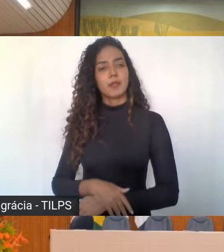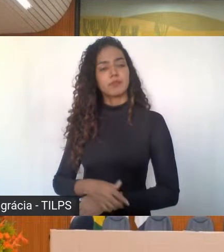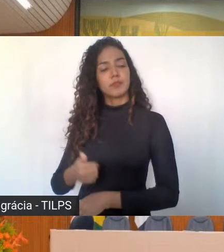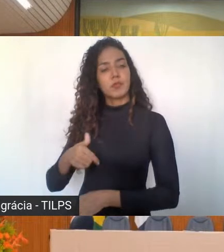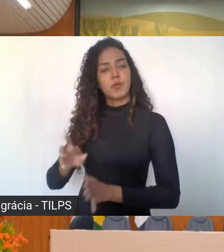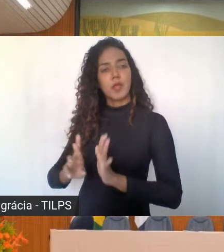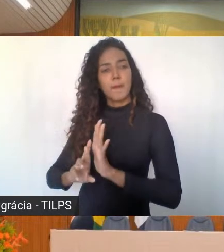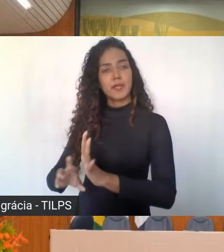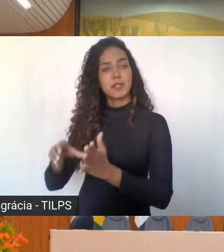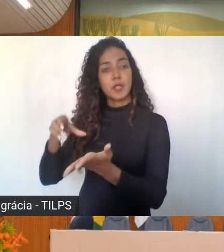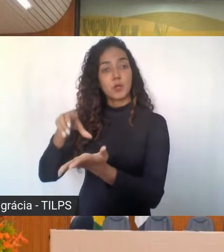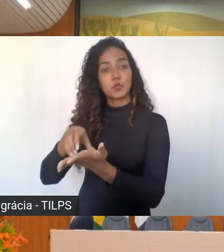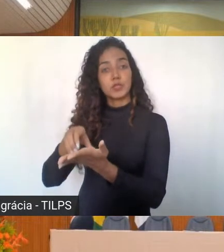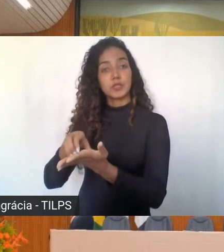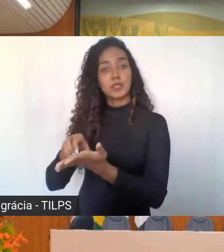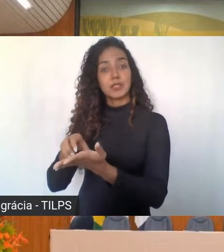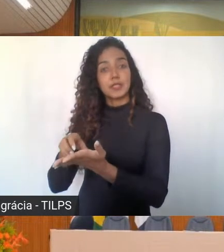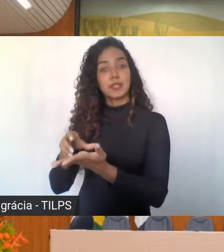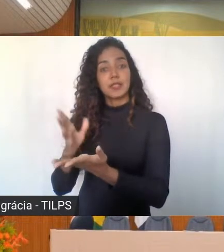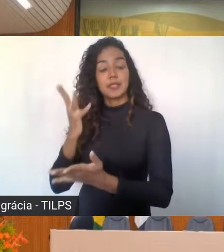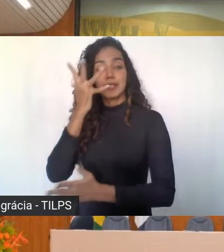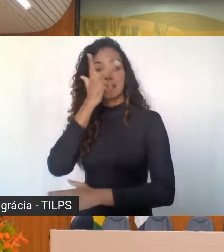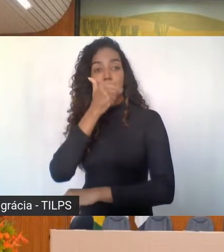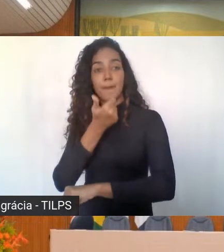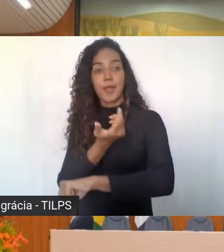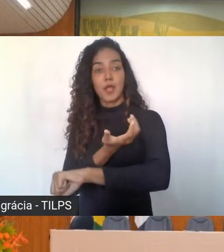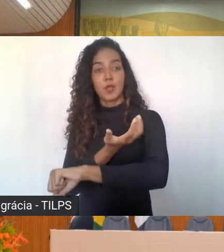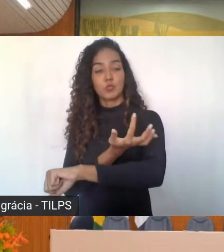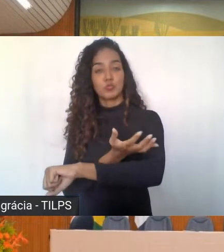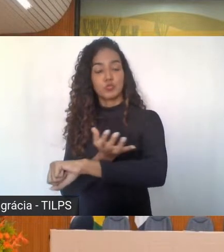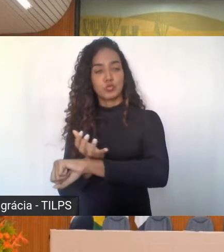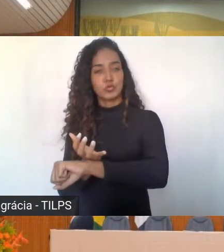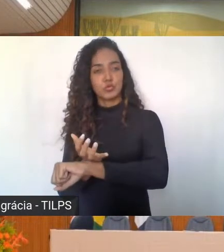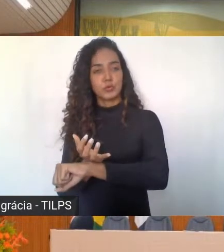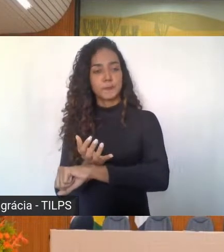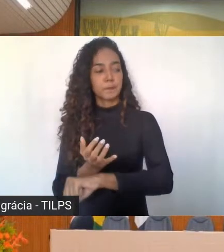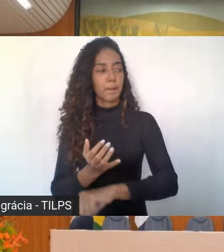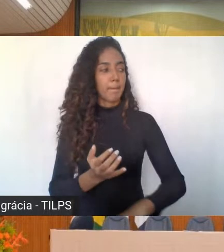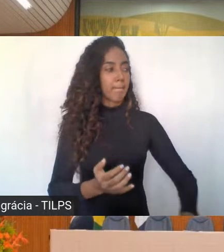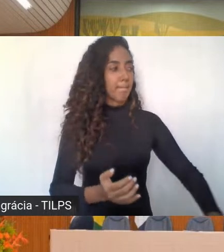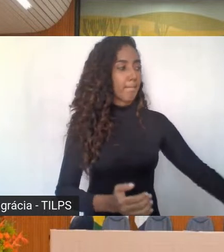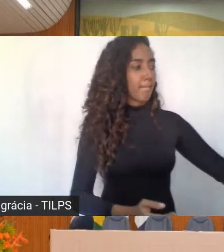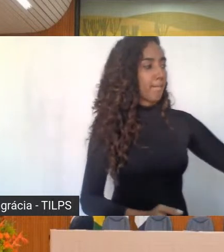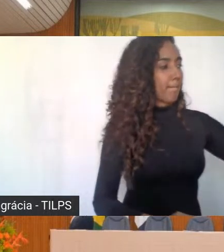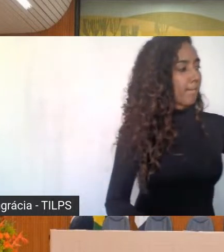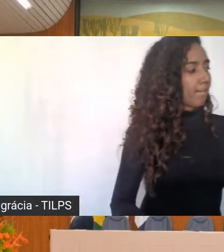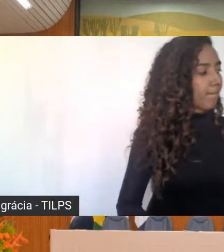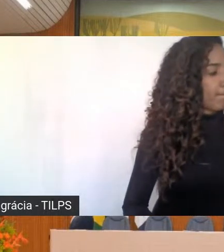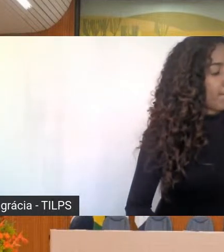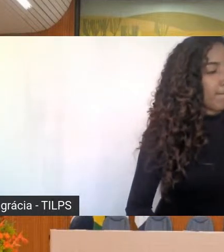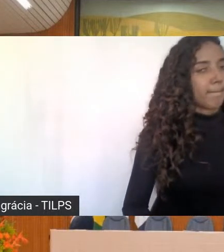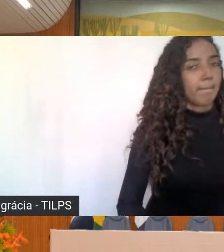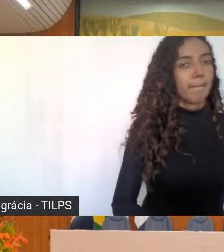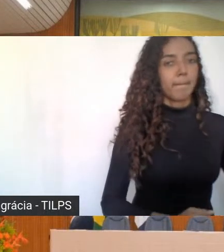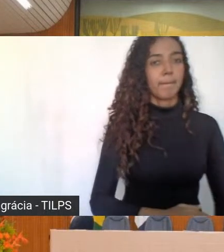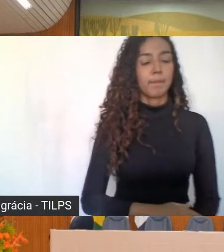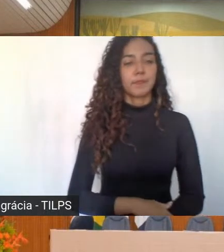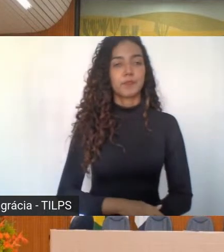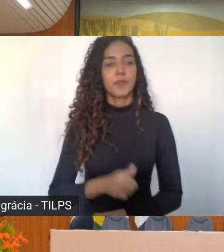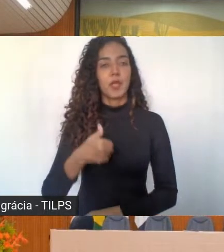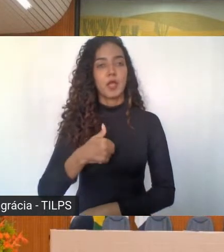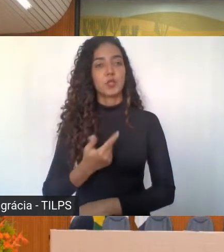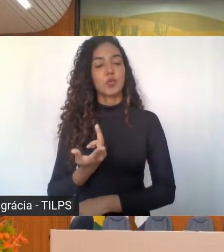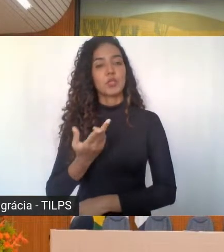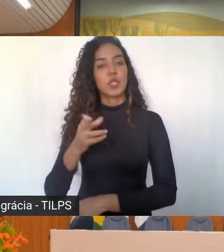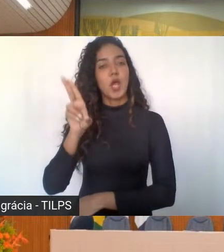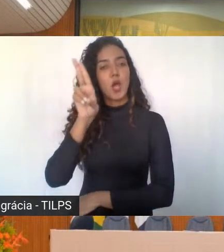da UFRPE, para fazer um curso superior gratuito e de qualidade. A nossa Unidade Acadêmica de Belo Jardim